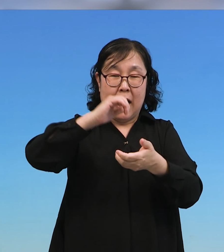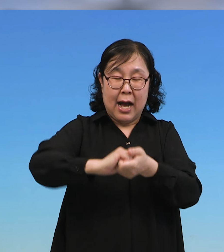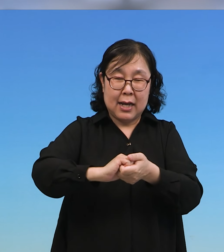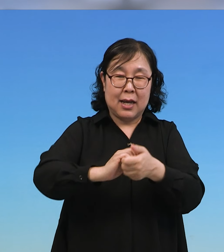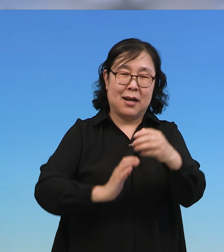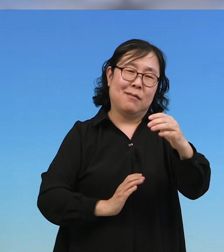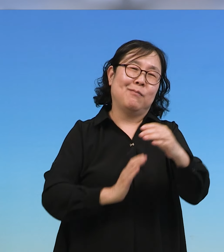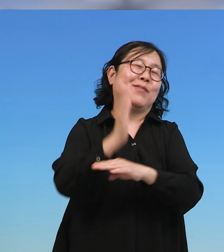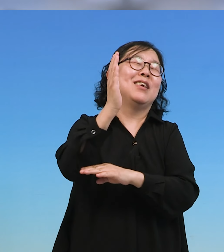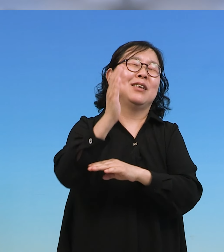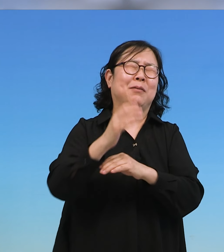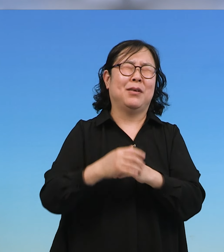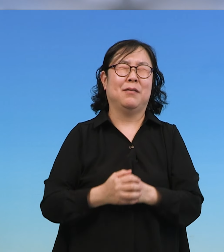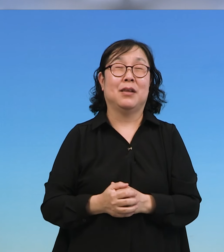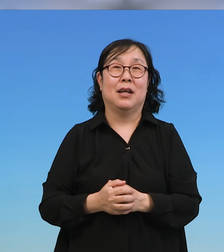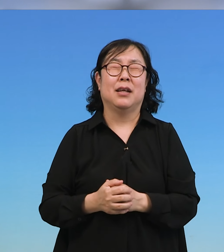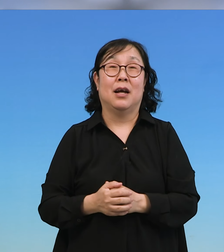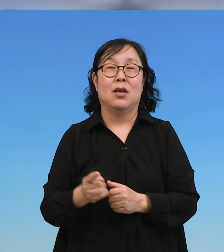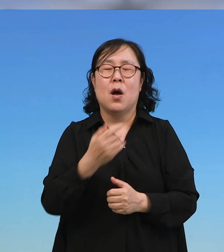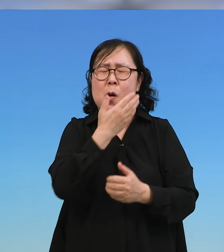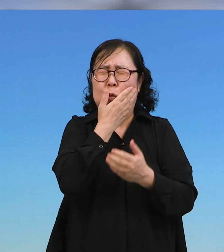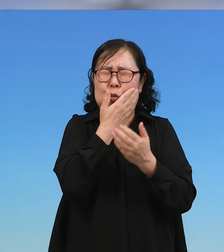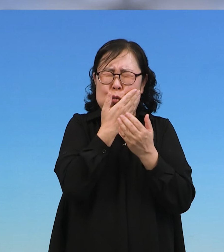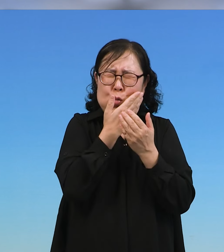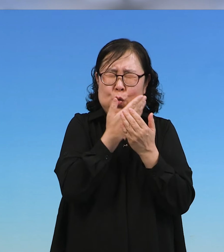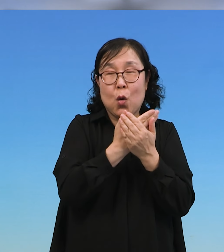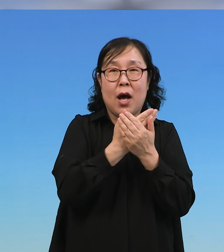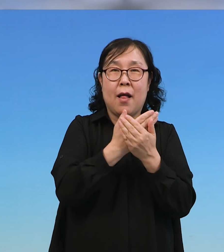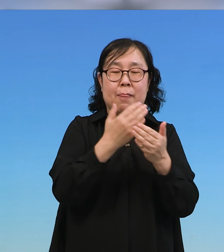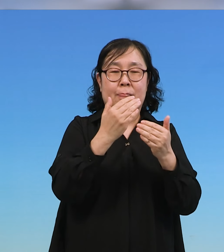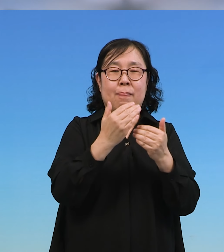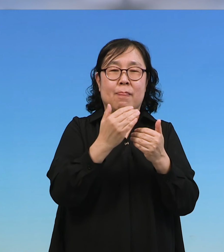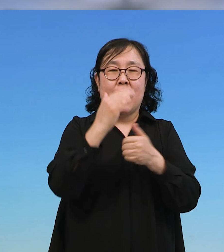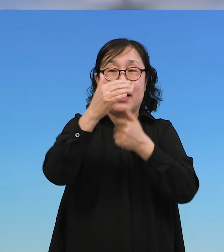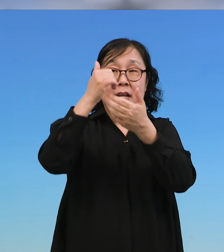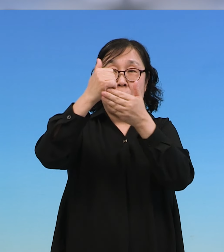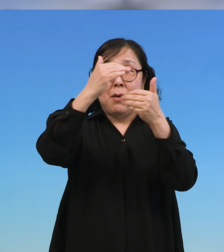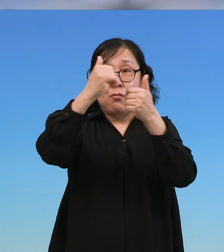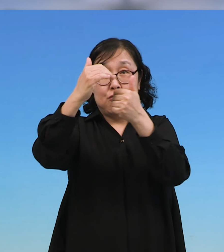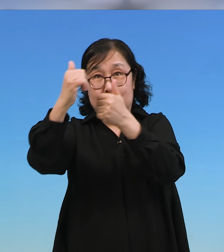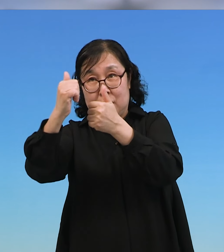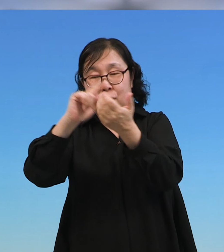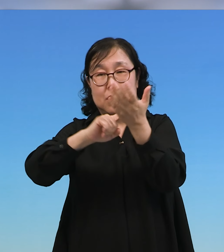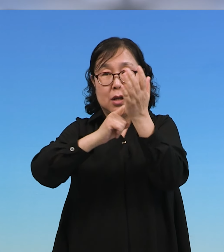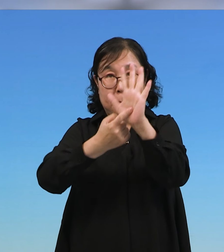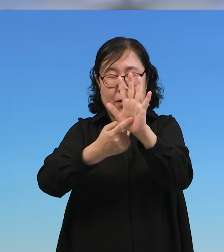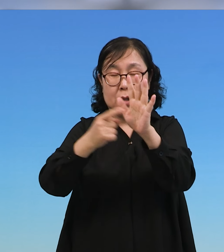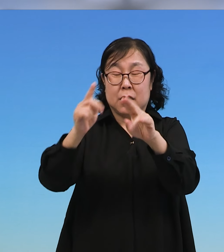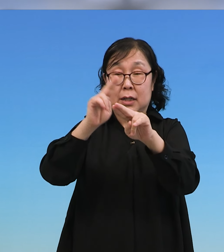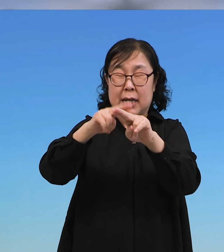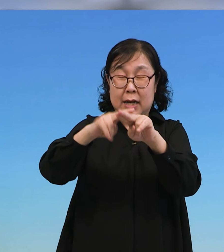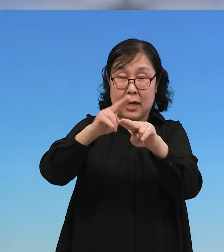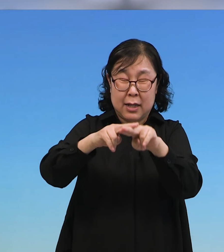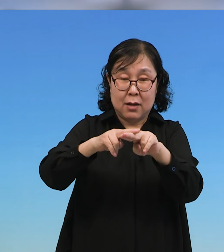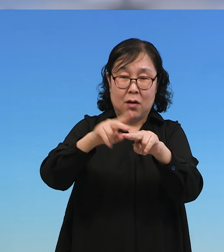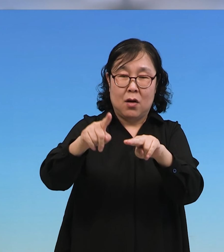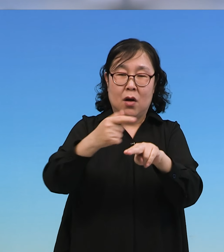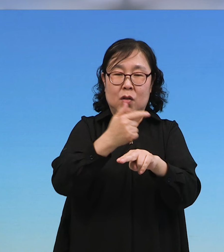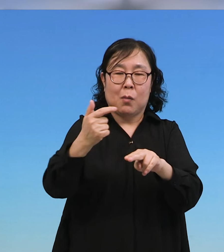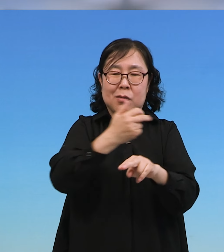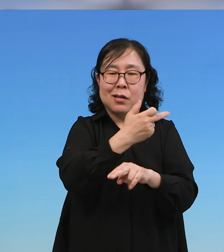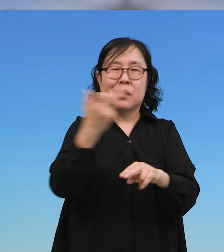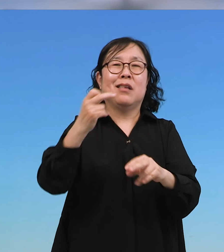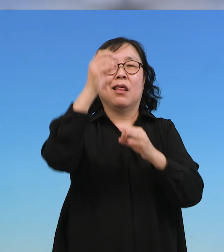거예요. 아니 지금 심각하고 진지한 그 자리에서, 그래서 이제 이 목사님은